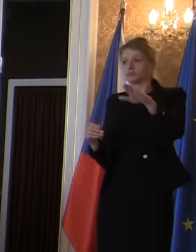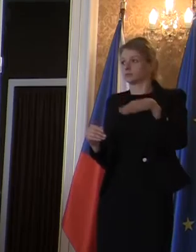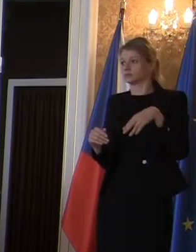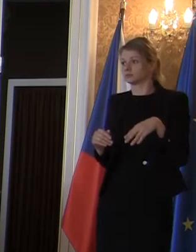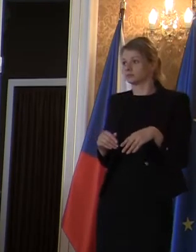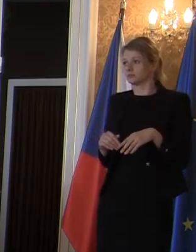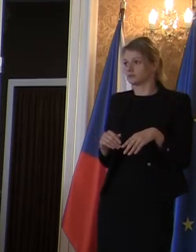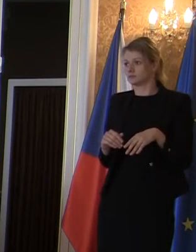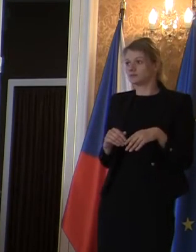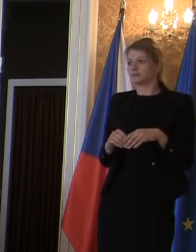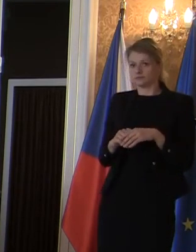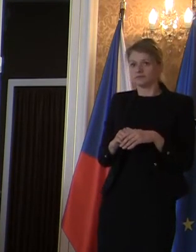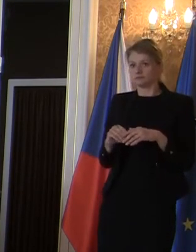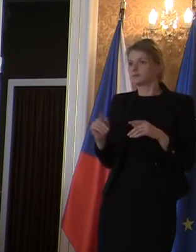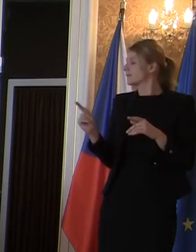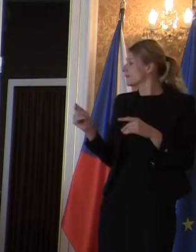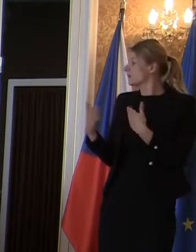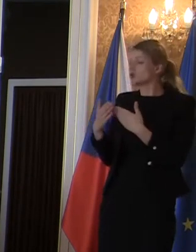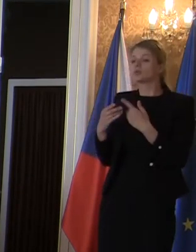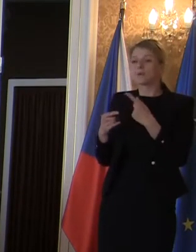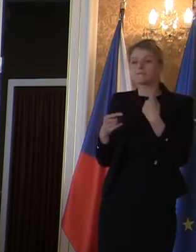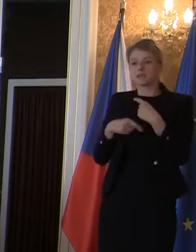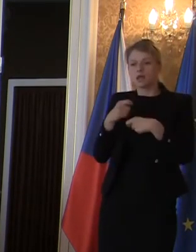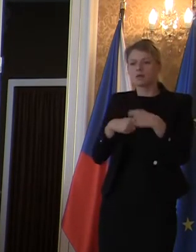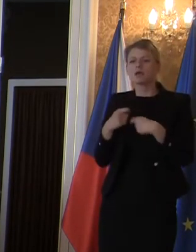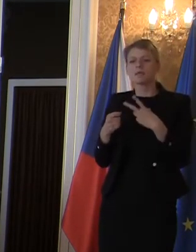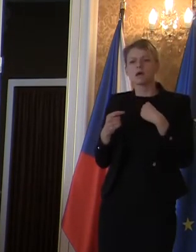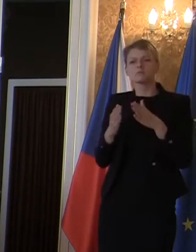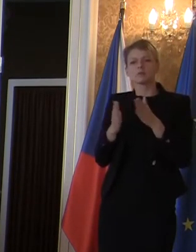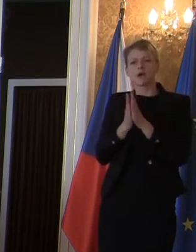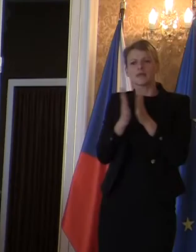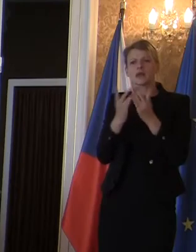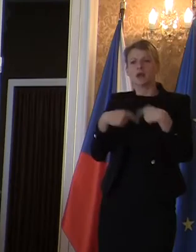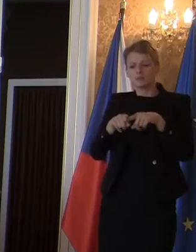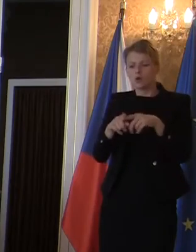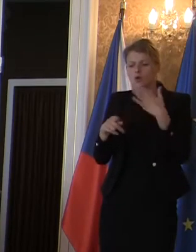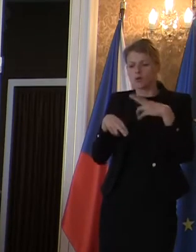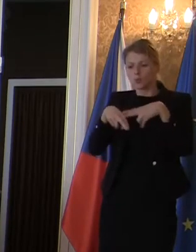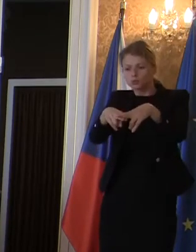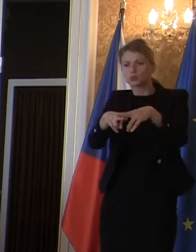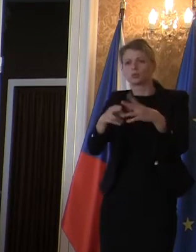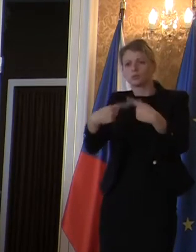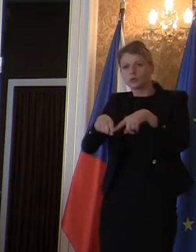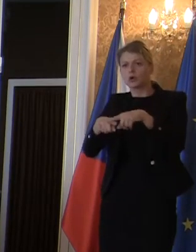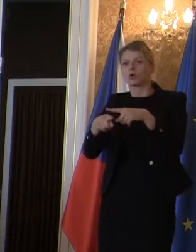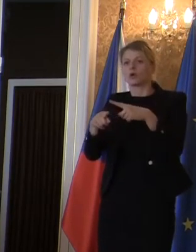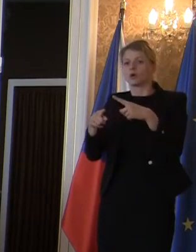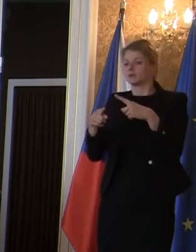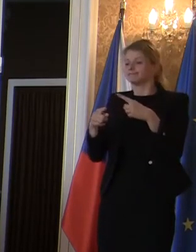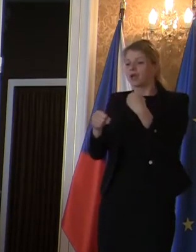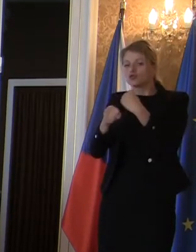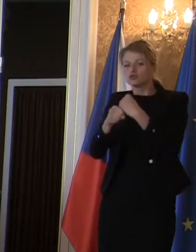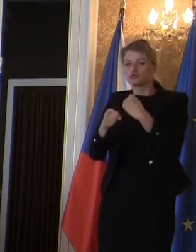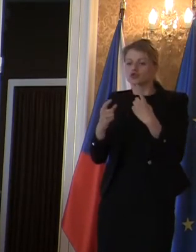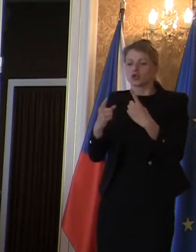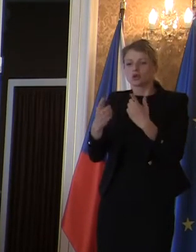jeden z nich se jmenuje Analýza četnosti činnosti asistenta pedagoga při poskytování úkonu sociální a zdravotní povahy. Zmapovali jsme